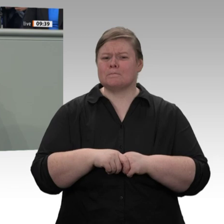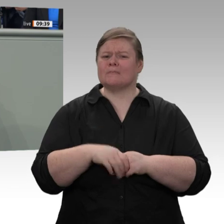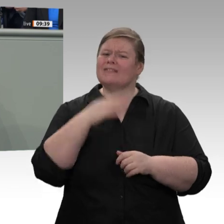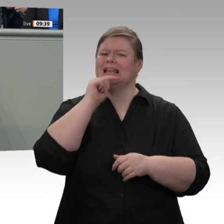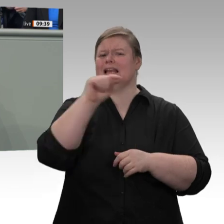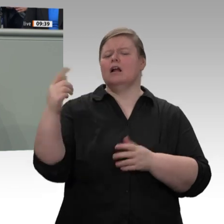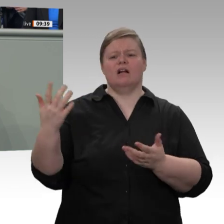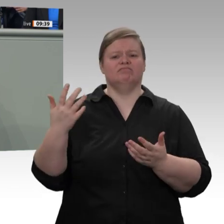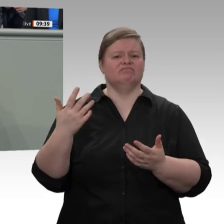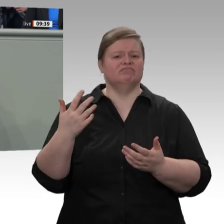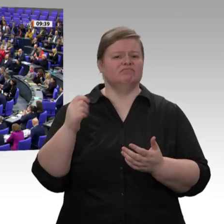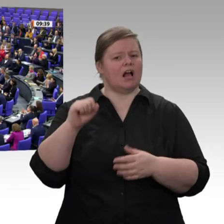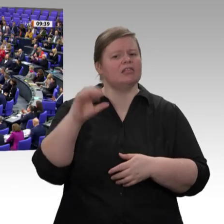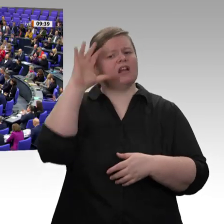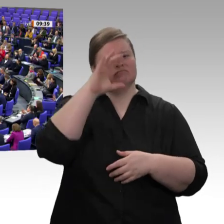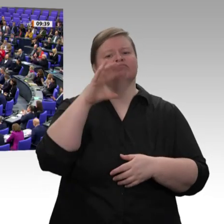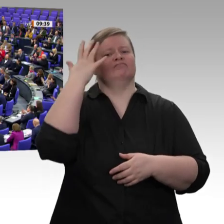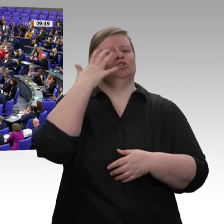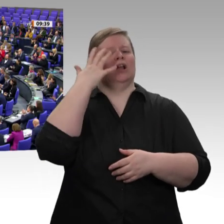sein.